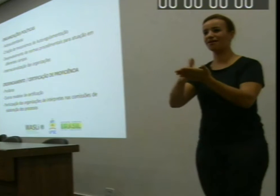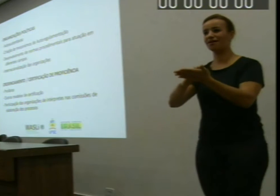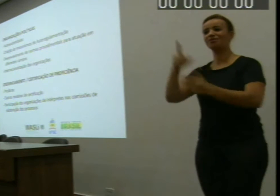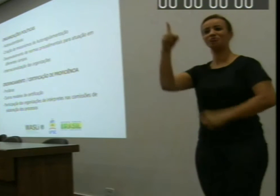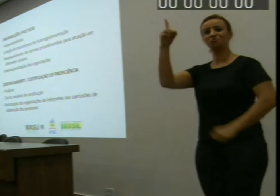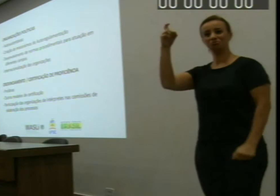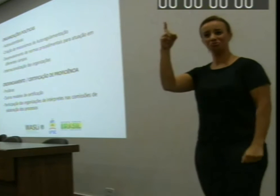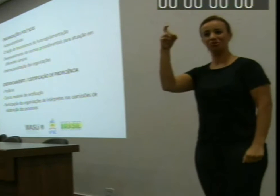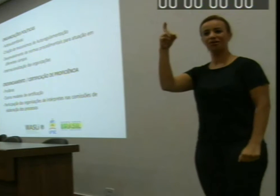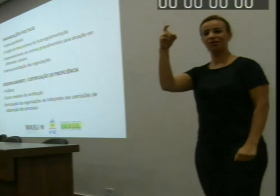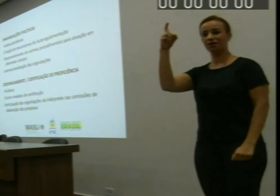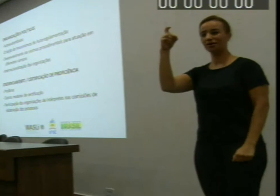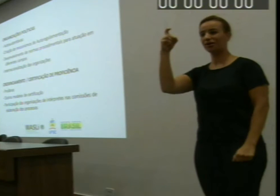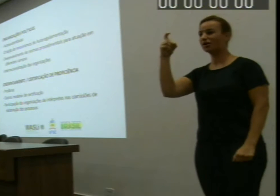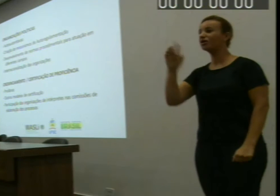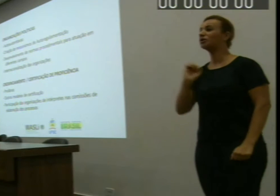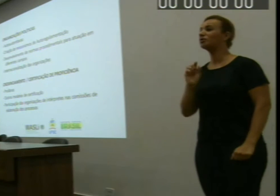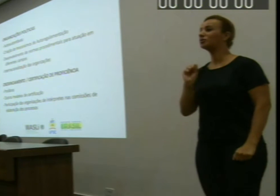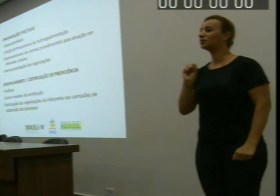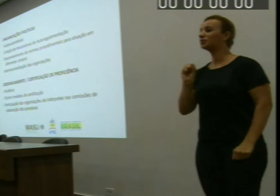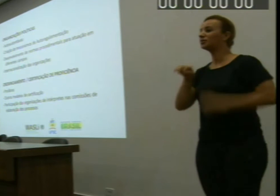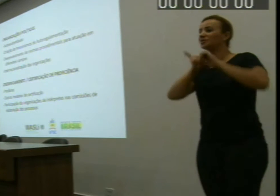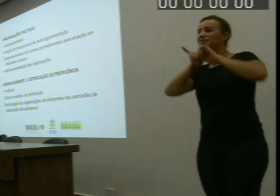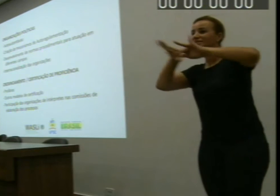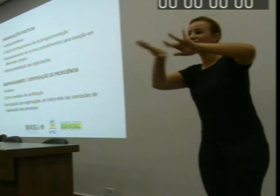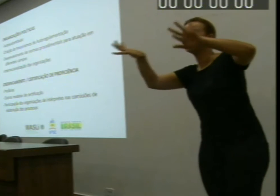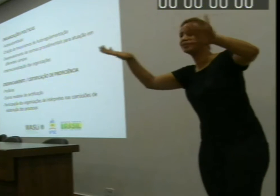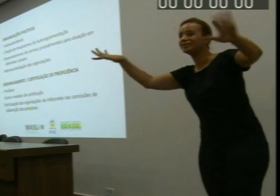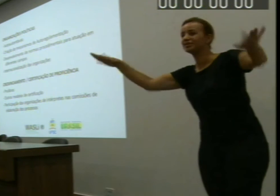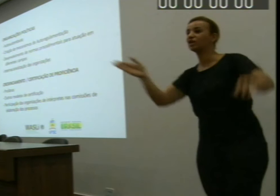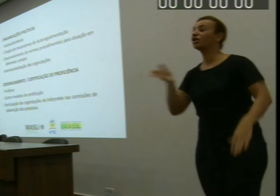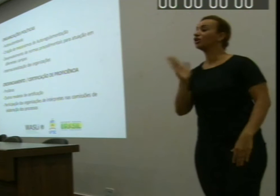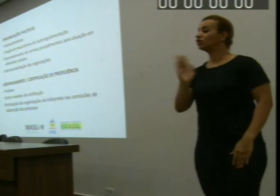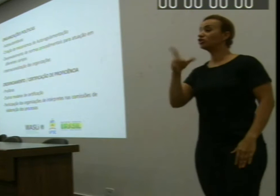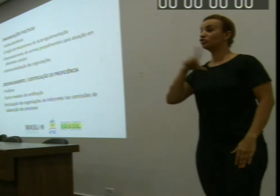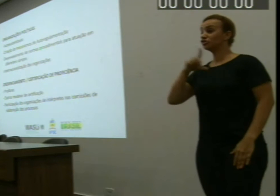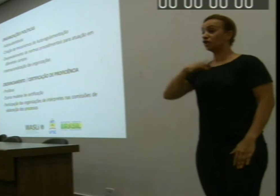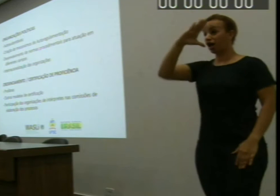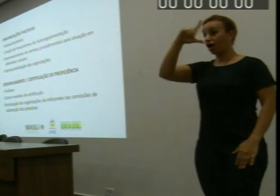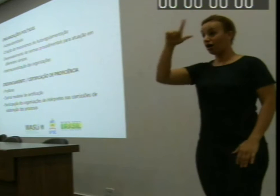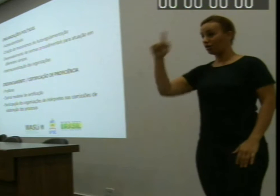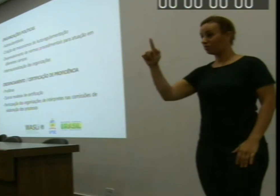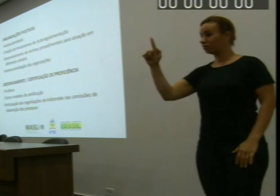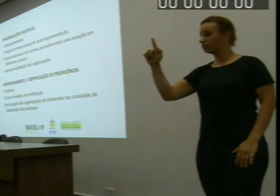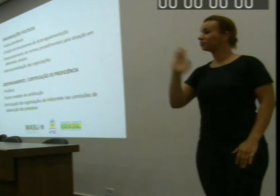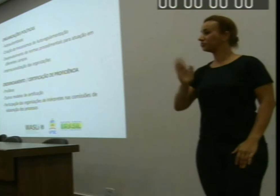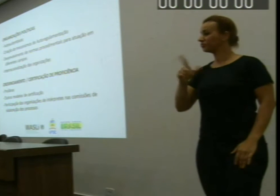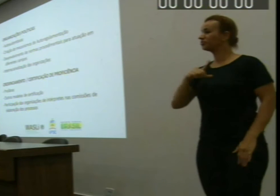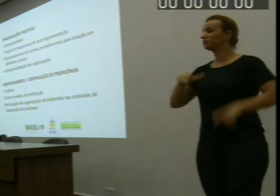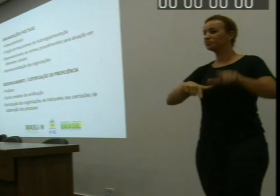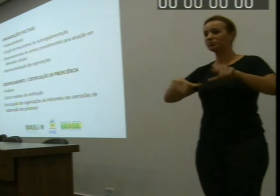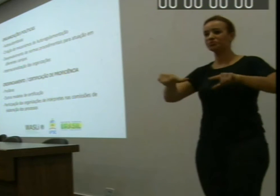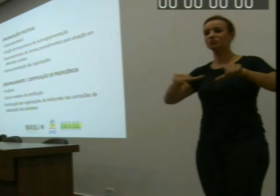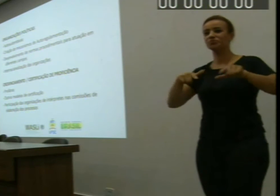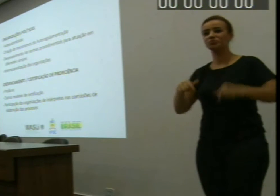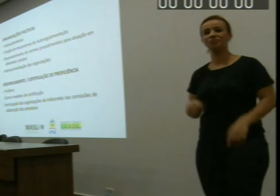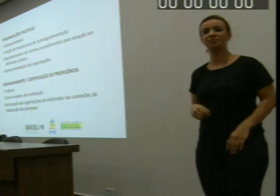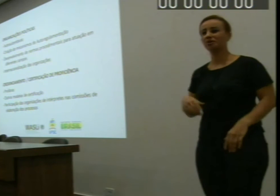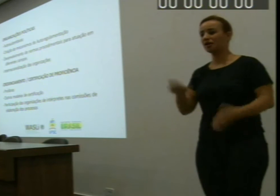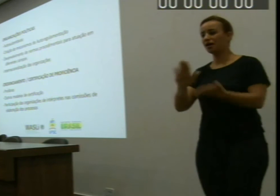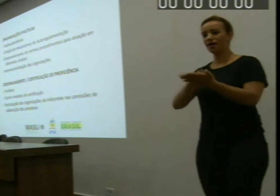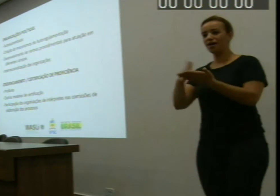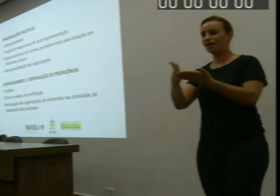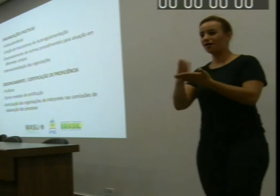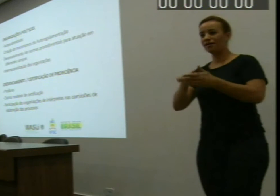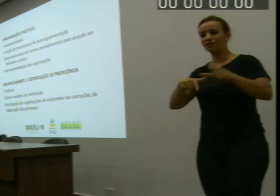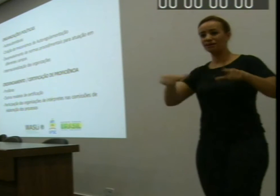de Dourados para atender a Grande Dourados essa região da Grande Dourados já tem uma em Campo Grande então o trabalho que esses profissionais realizam na